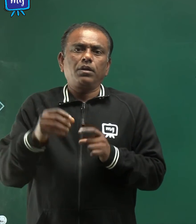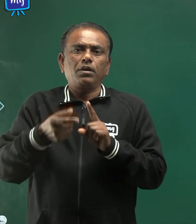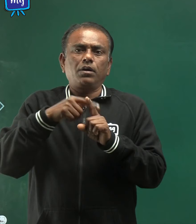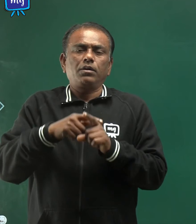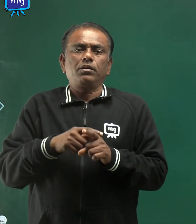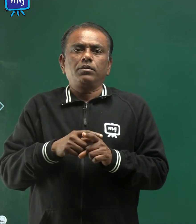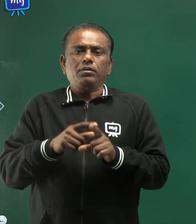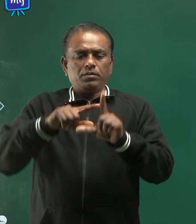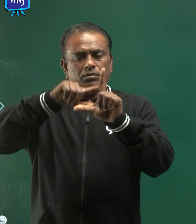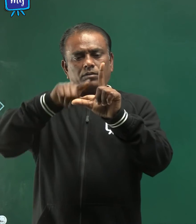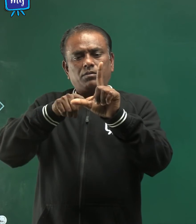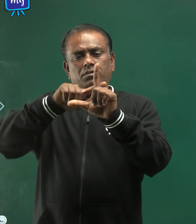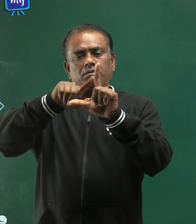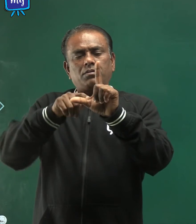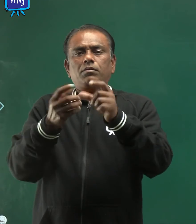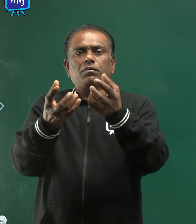कोण प्राप्त